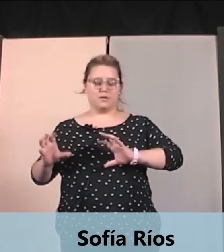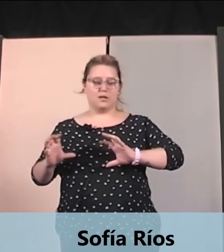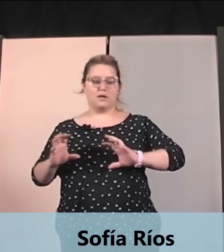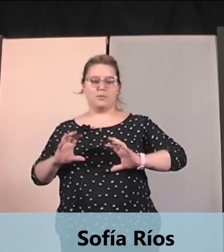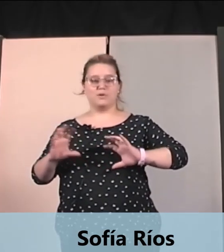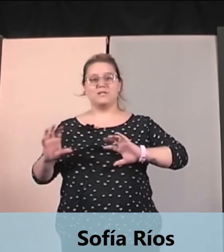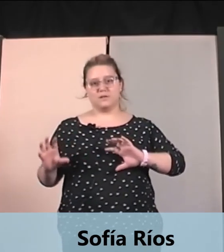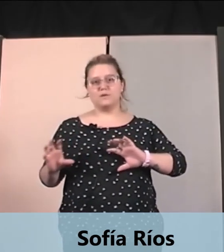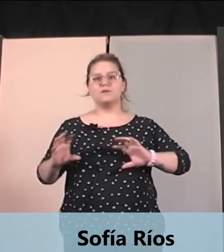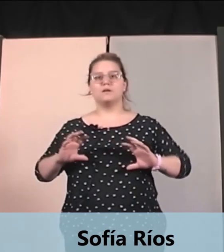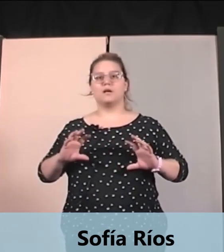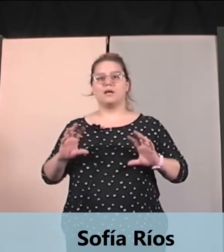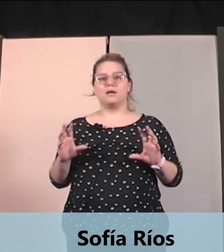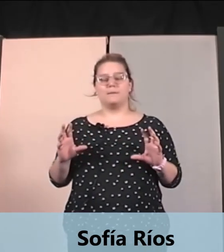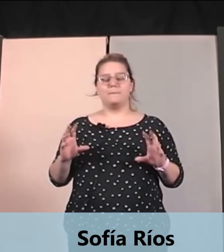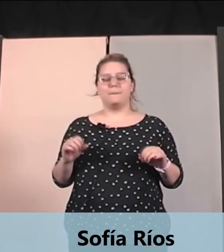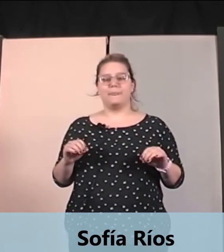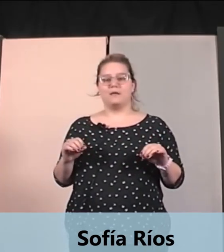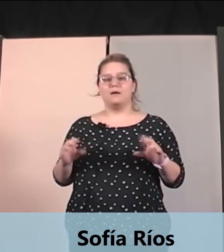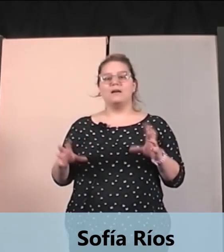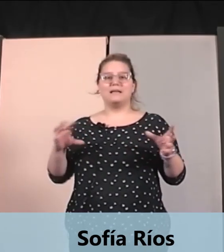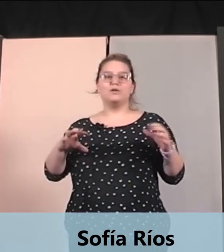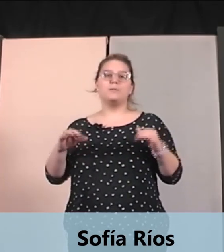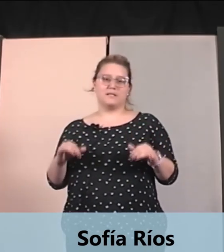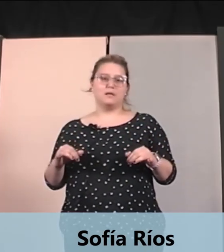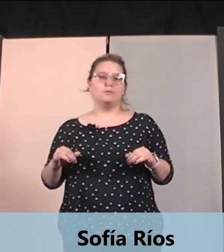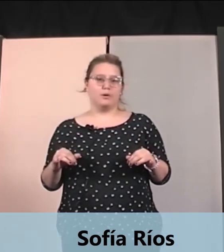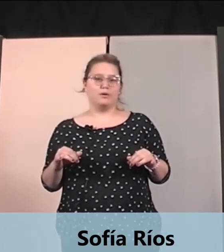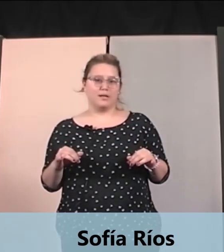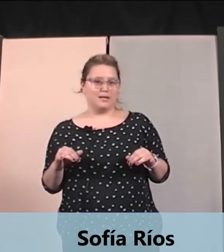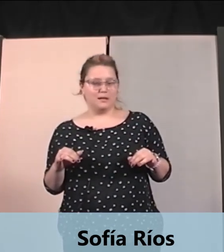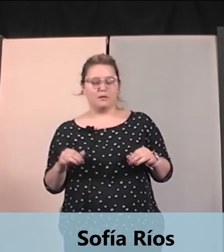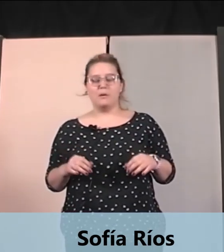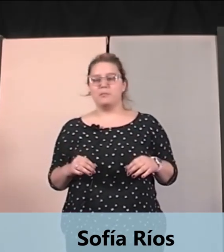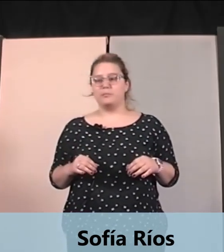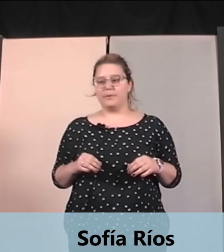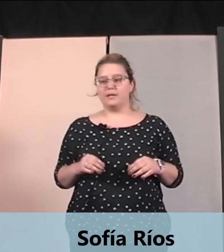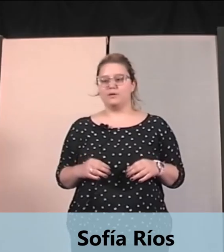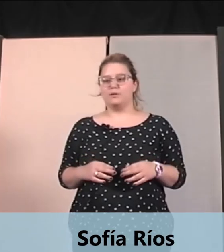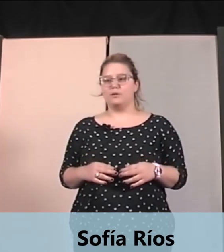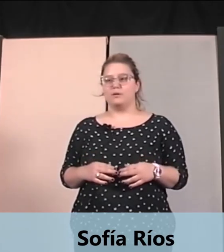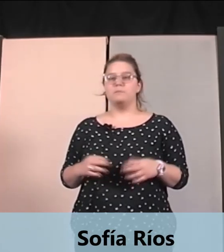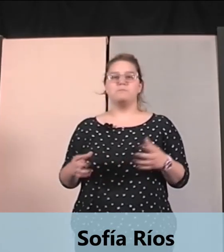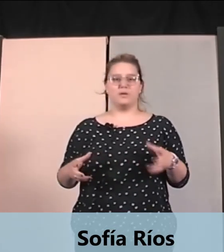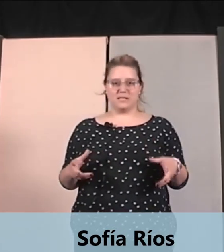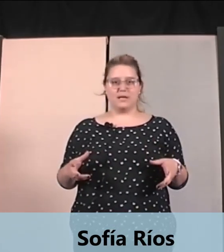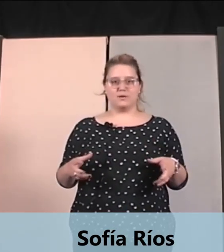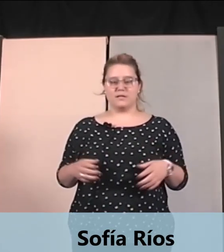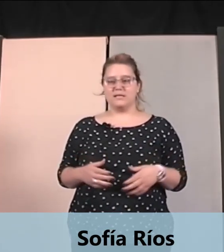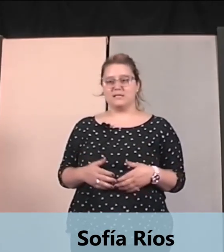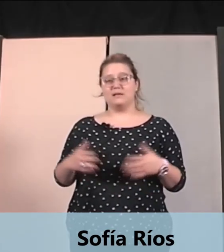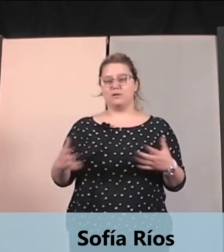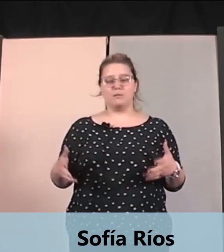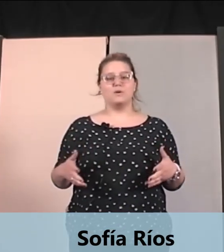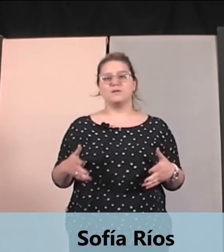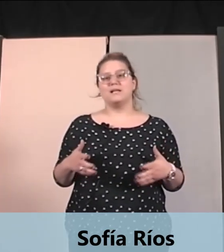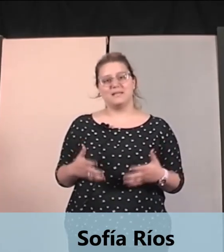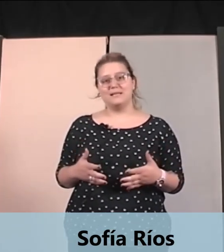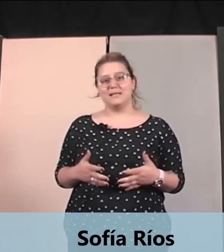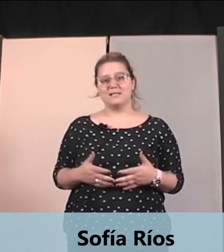procesos Que entorpecen un poco en realidad Pero puede llegar a conseguirse De todos modos El aceite que